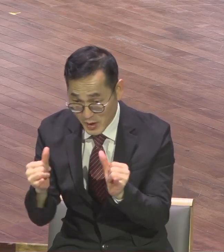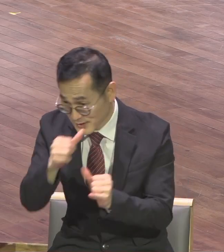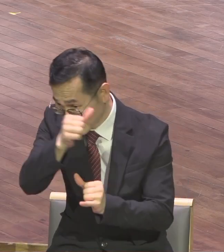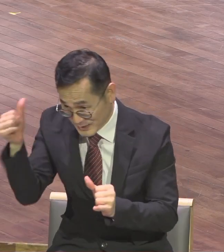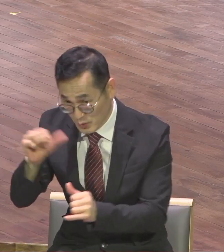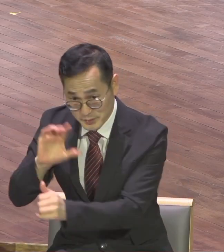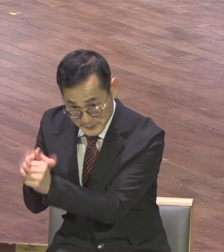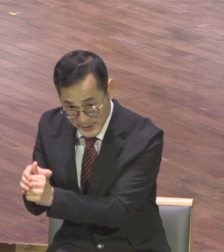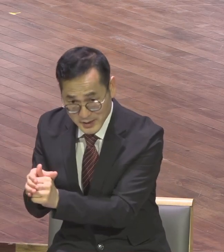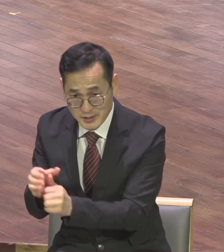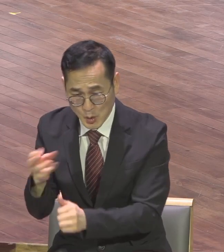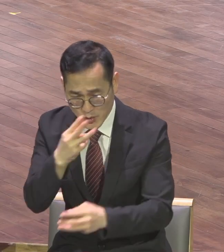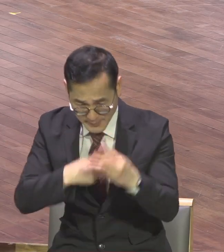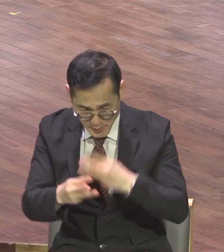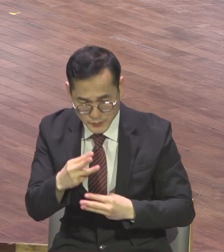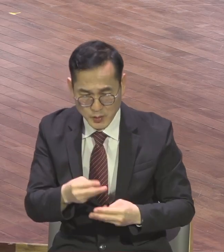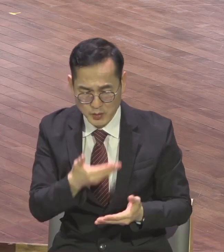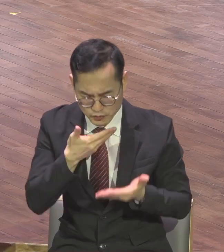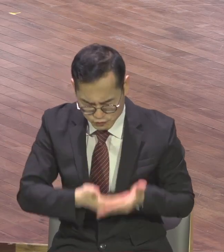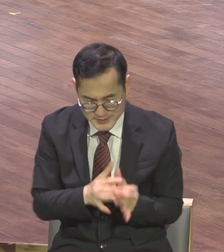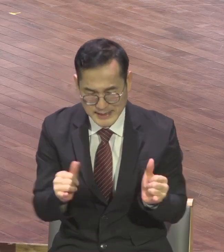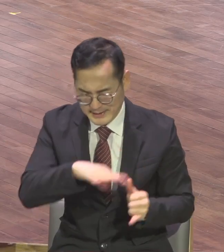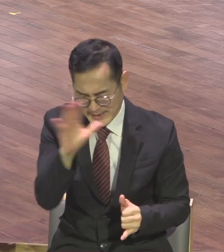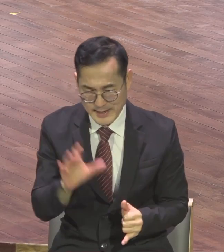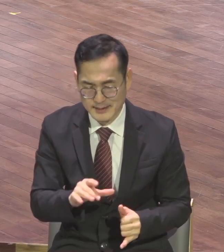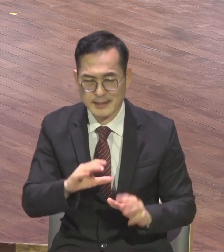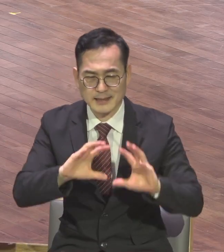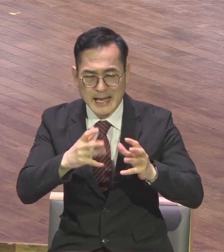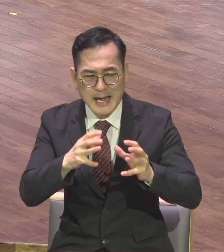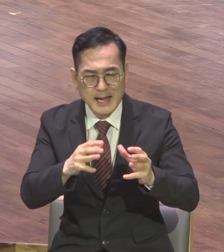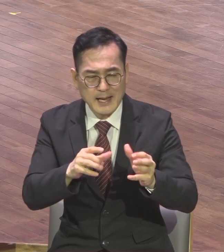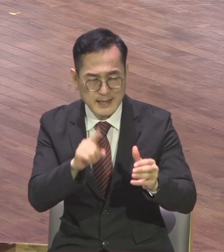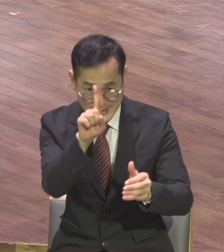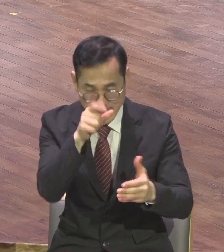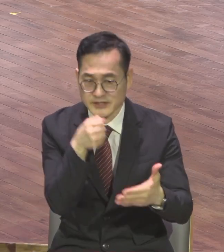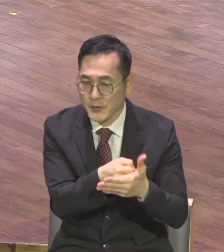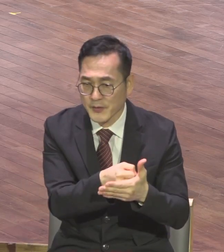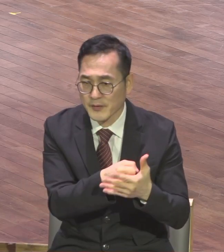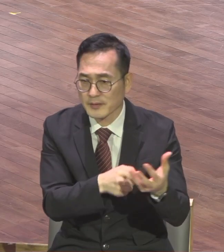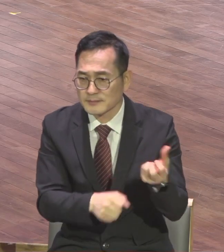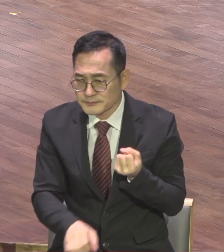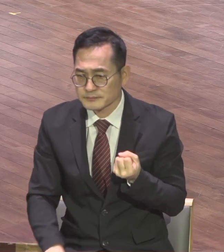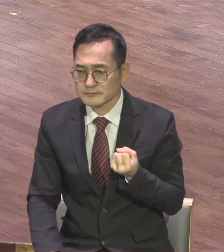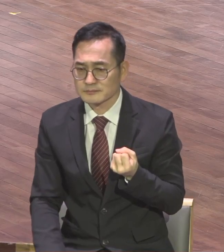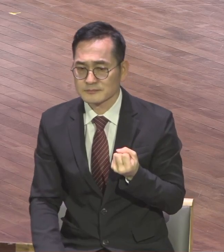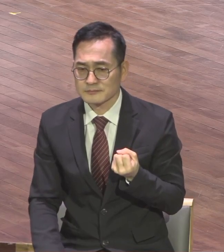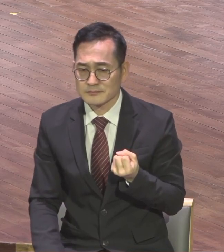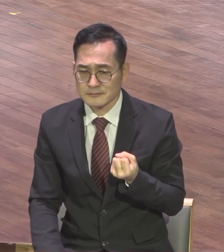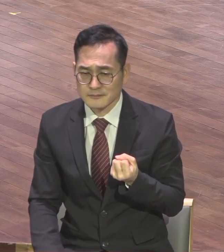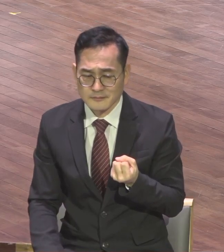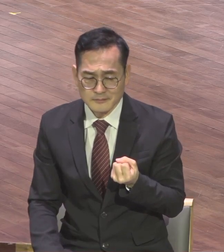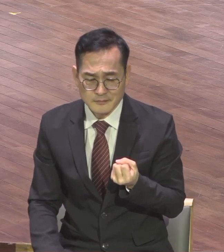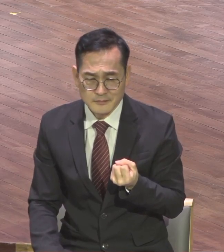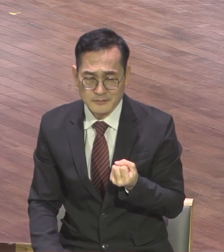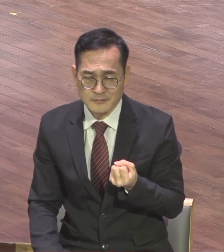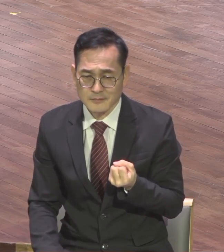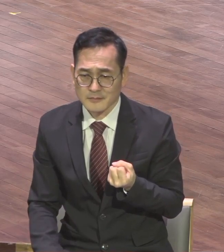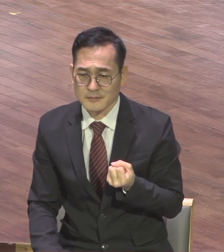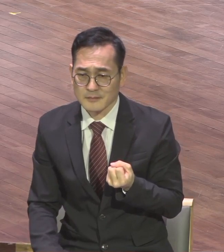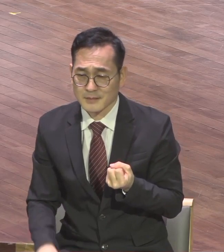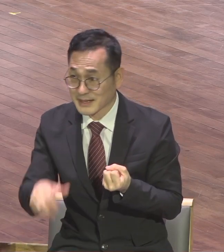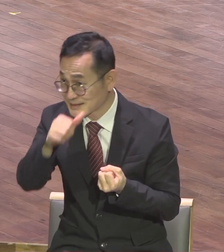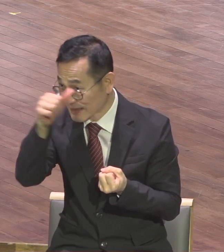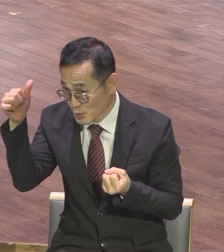이제 렘넌트 한 나라 다 가슴 품었어요. 한 나라 가슴 품고 장로님들이 렘넌트들이 내가 뽑은 나라에